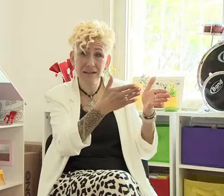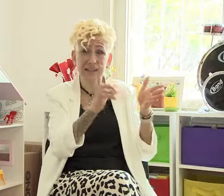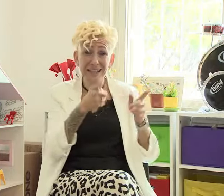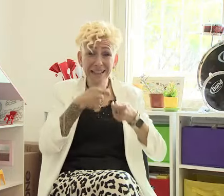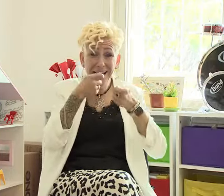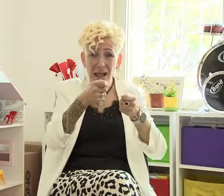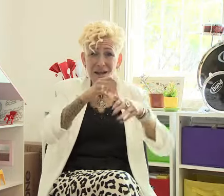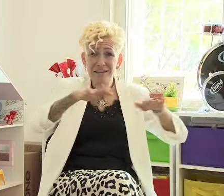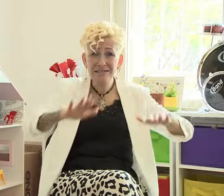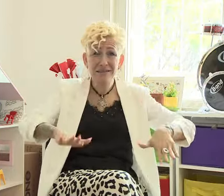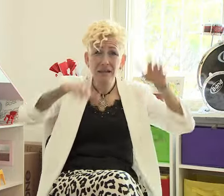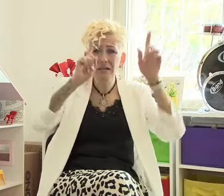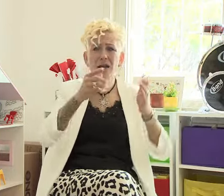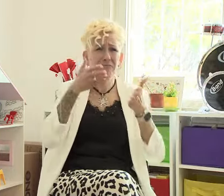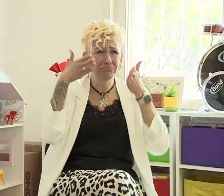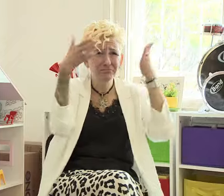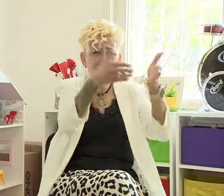предлага по-специализирано обучение.